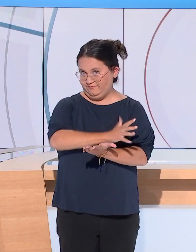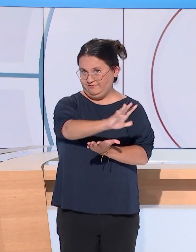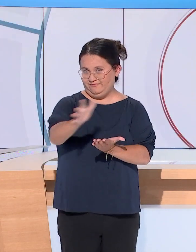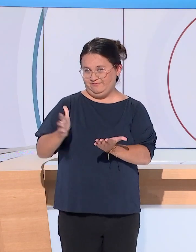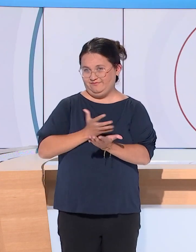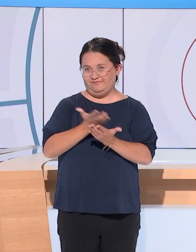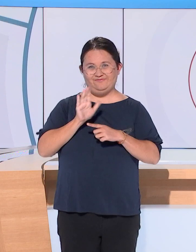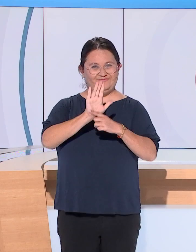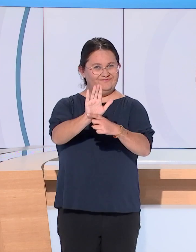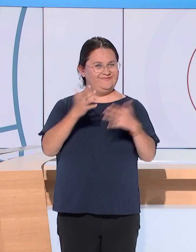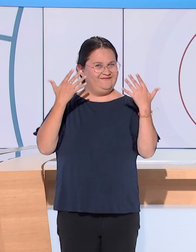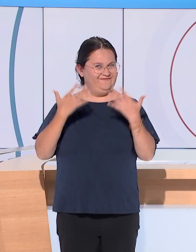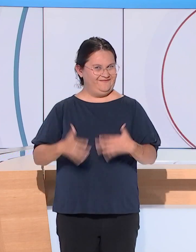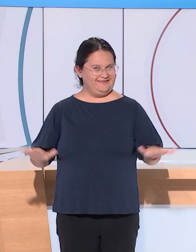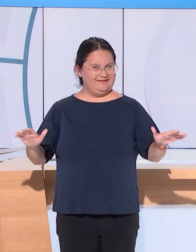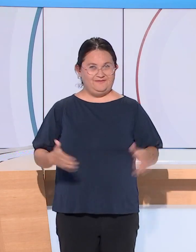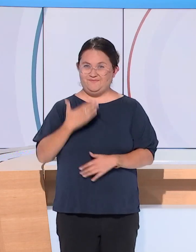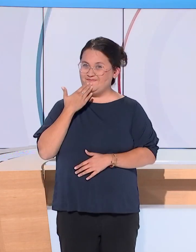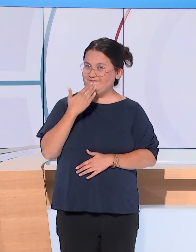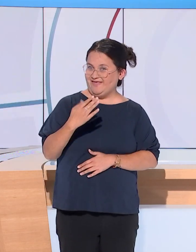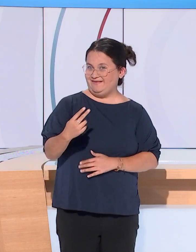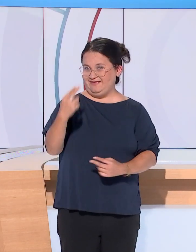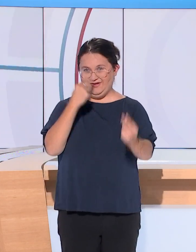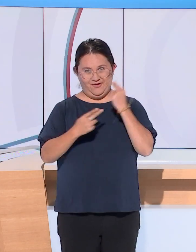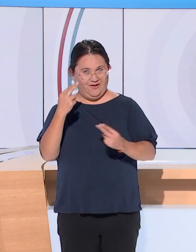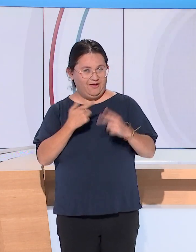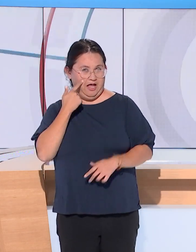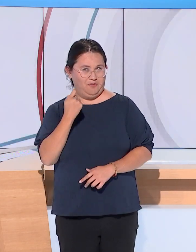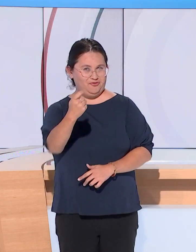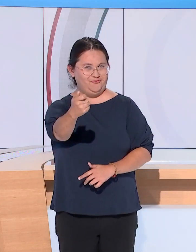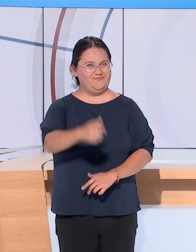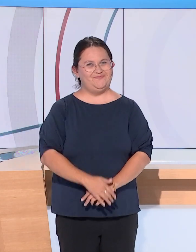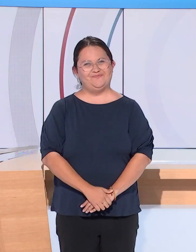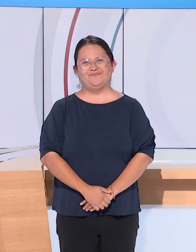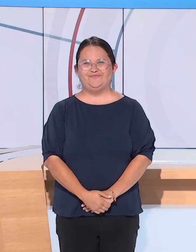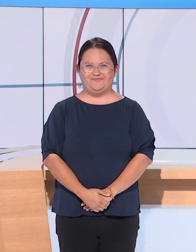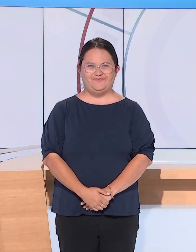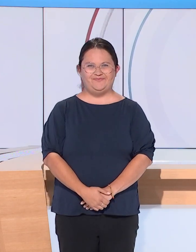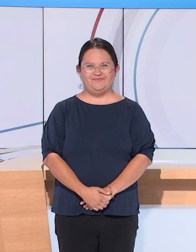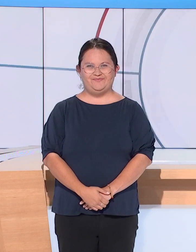C'est la fin de Signe d'Actu. Merci de nous avoir suivis. À bientôt.